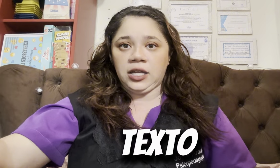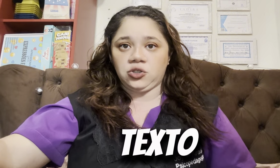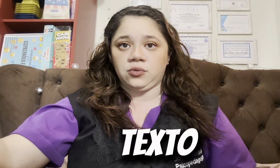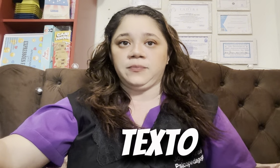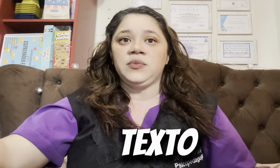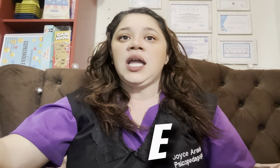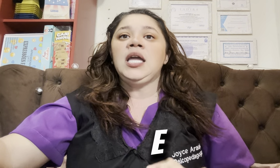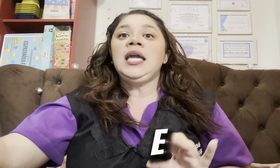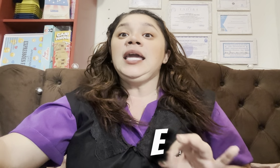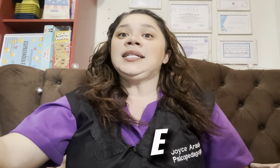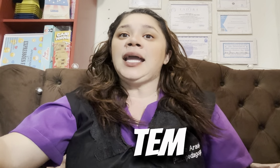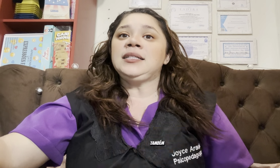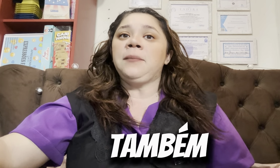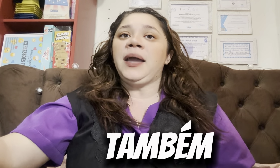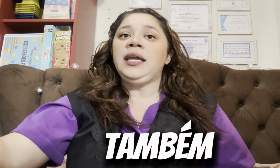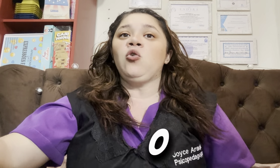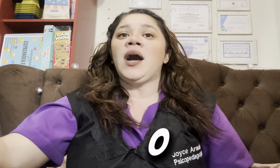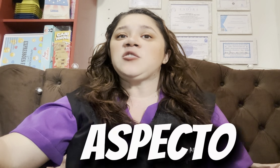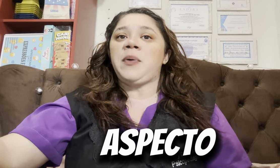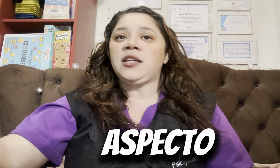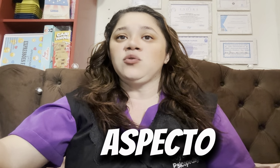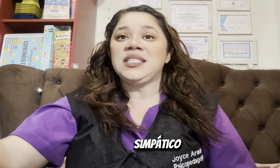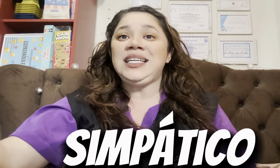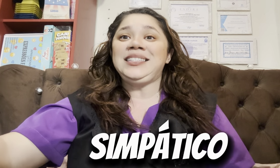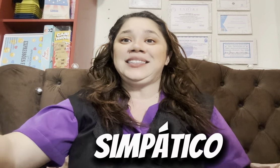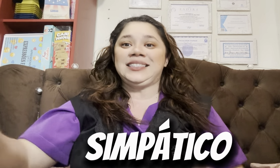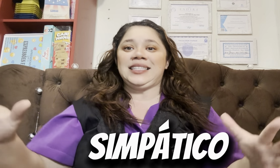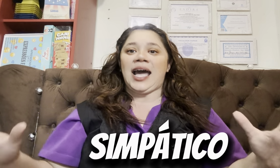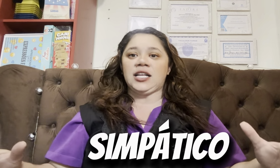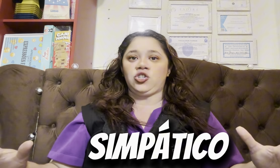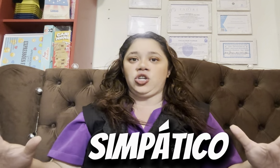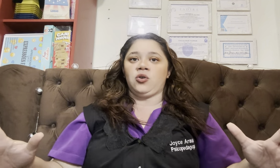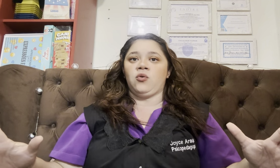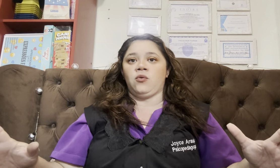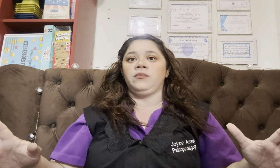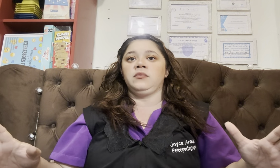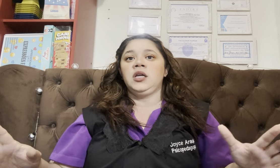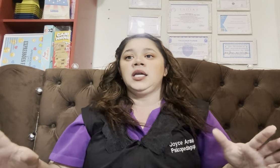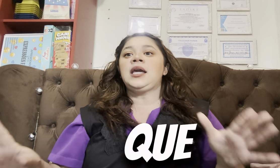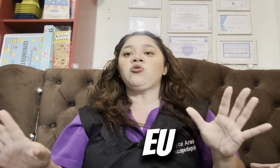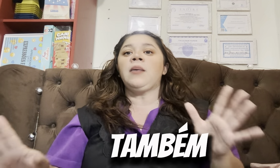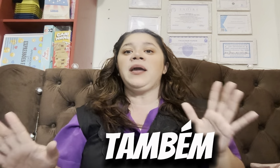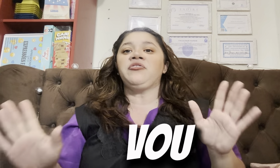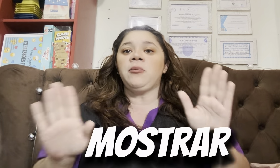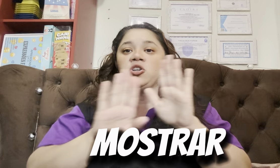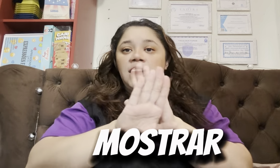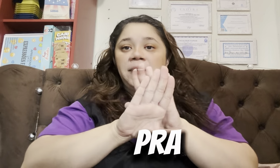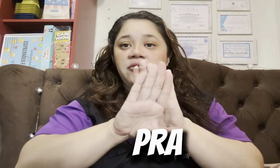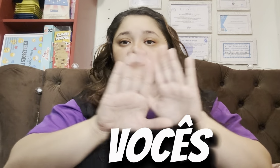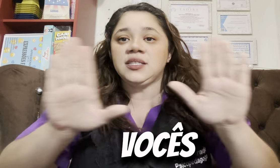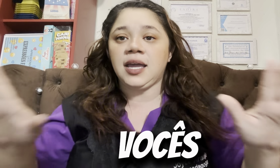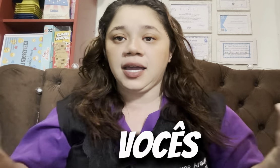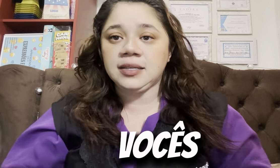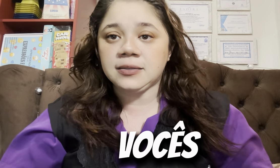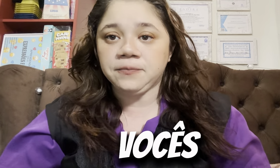texto. E tem também o aspecto sintático, que eu também vou mostrar para vocês,